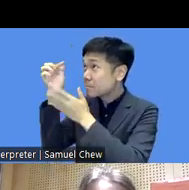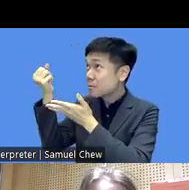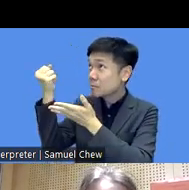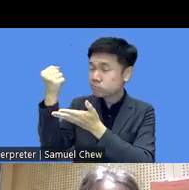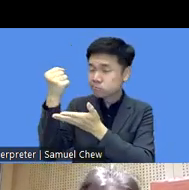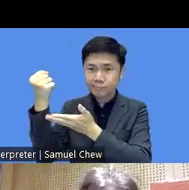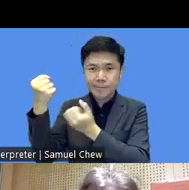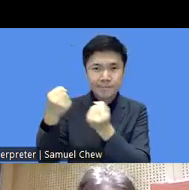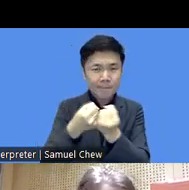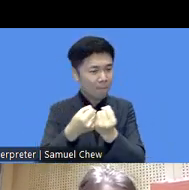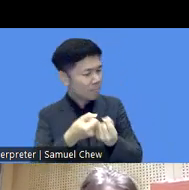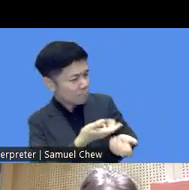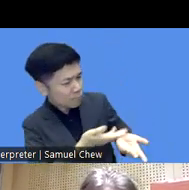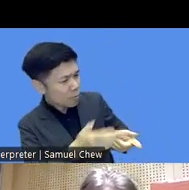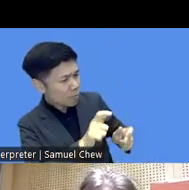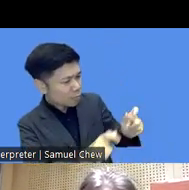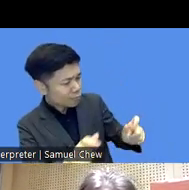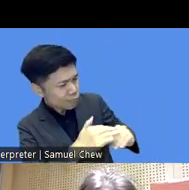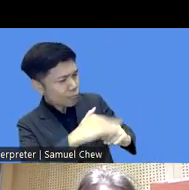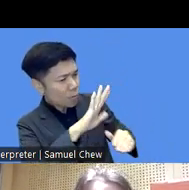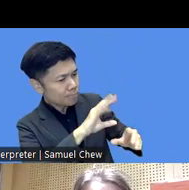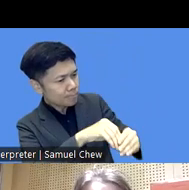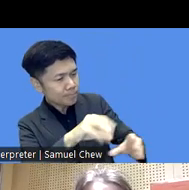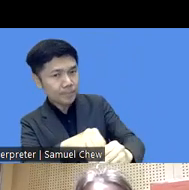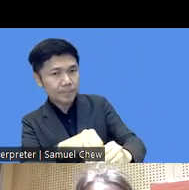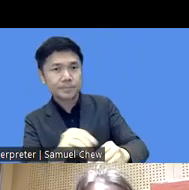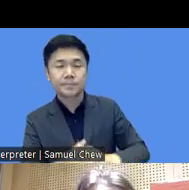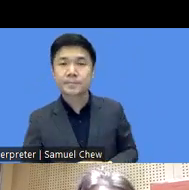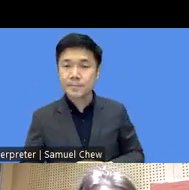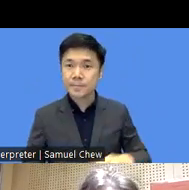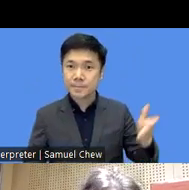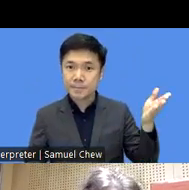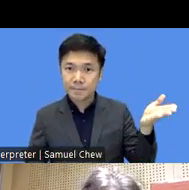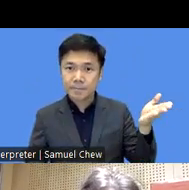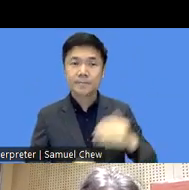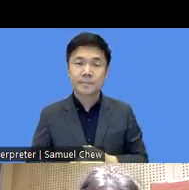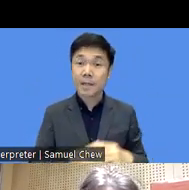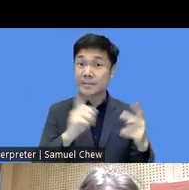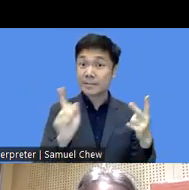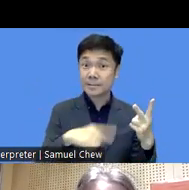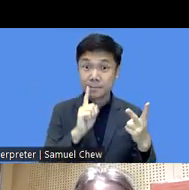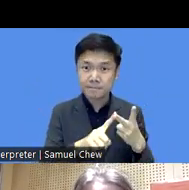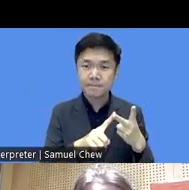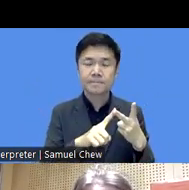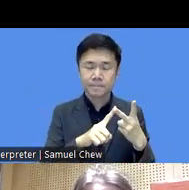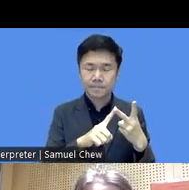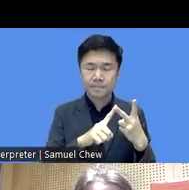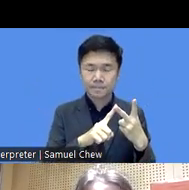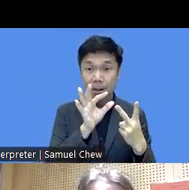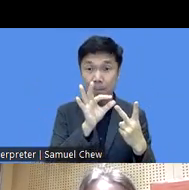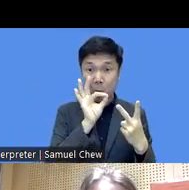refleja en cómo podemos desarrollar los nuevos y ayudar a la inclusión de discapacidades.